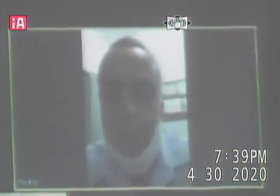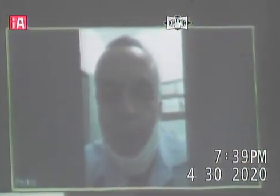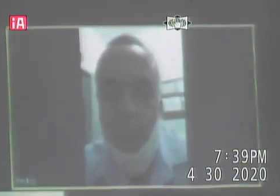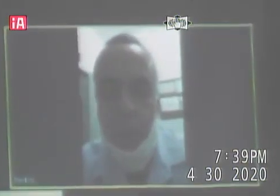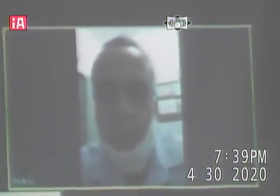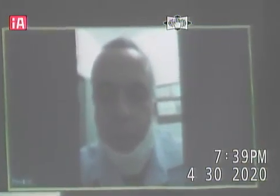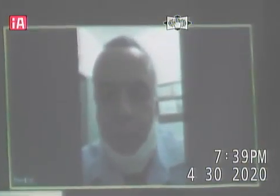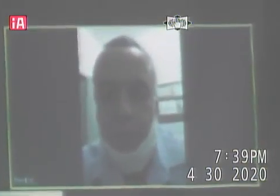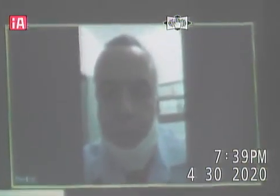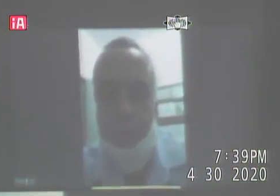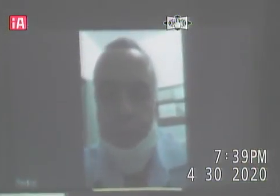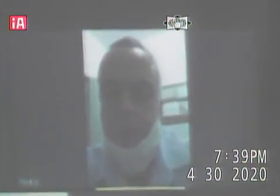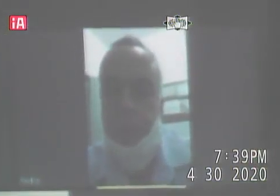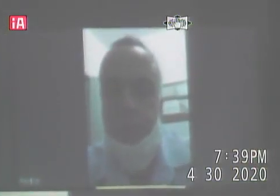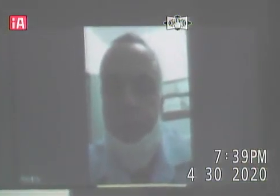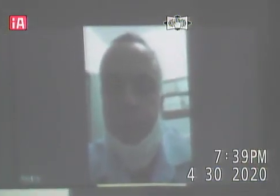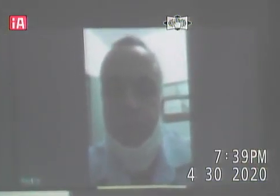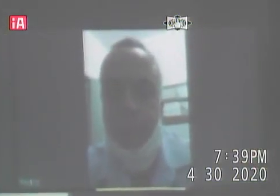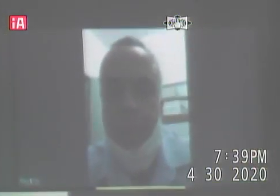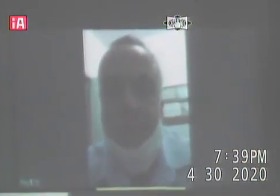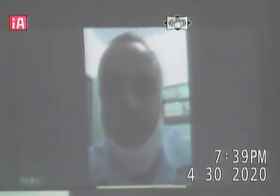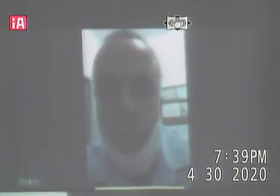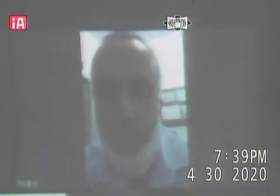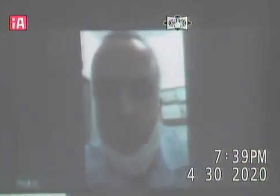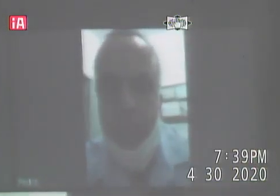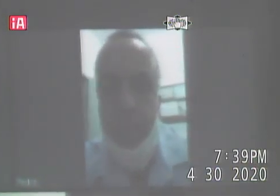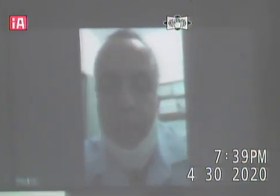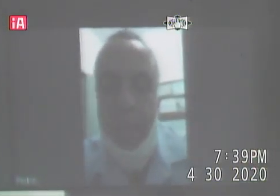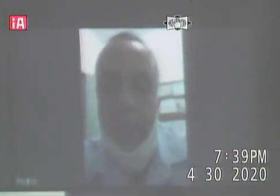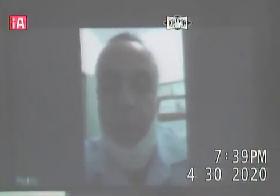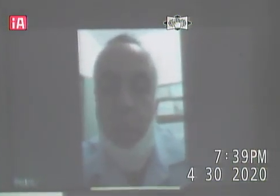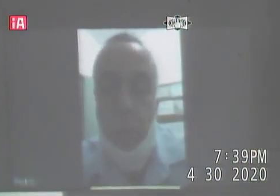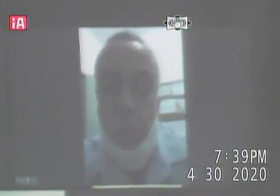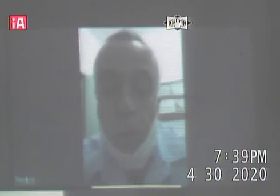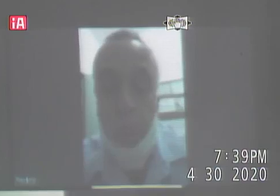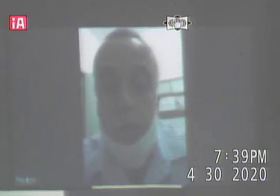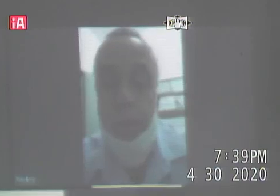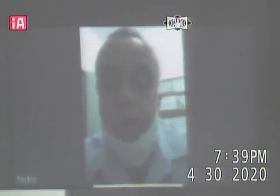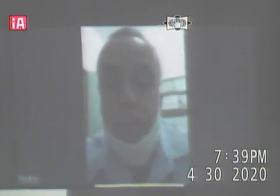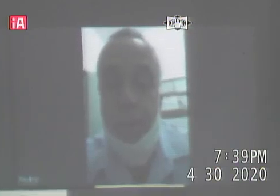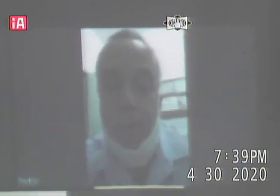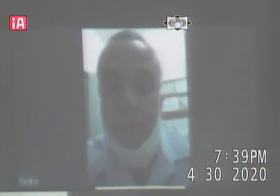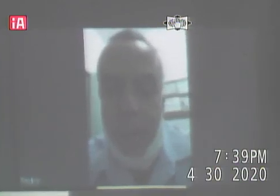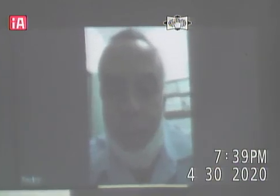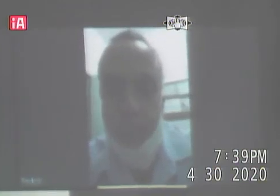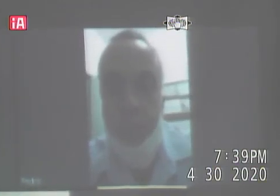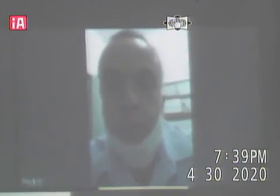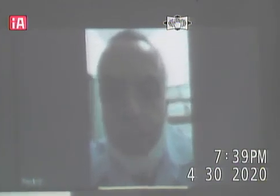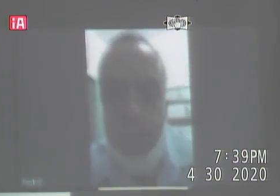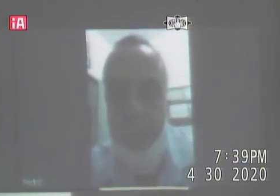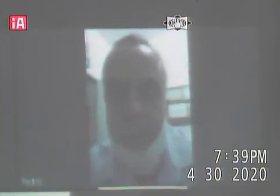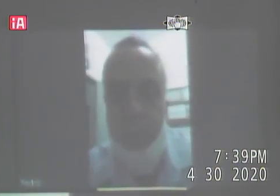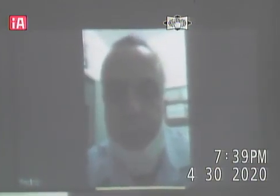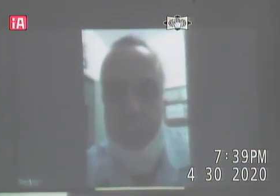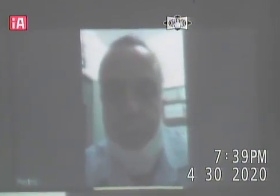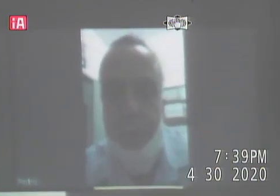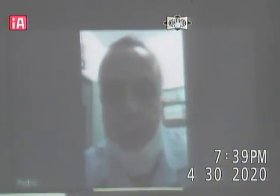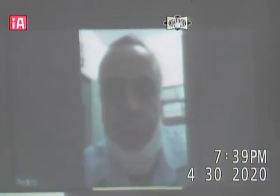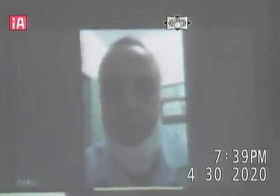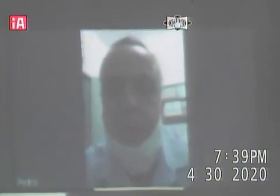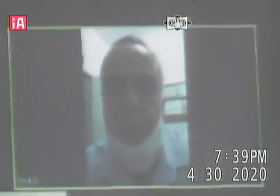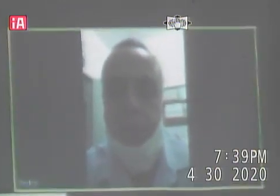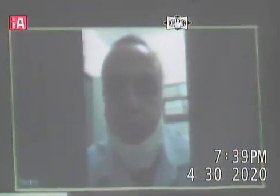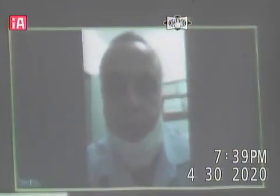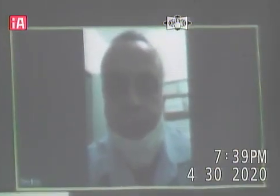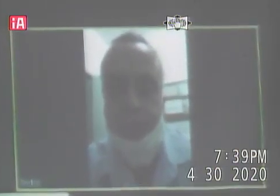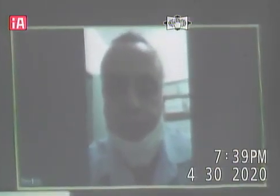E não é culpa do governo. Fernando pediu graça, é culpa do sistema bancário que domina esse